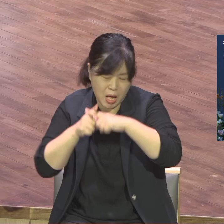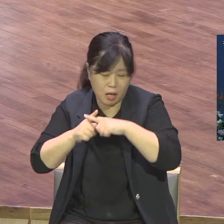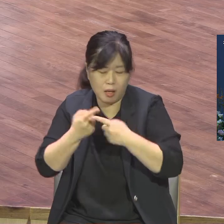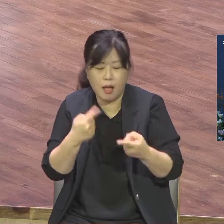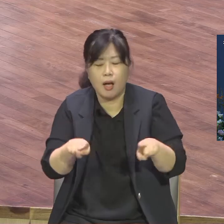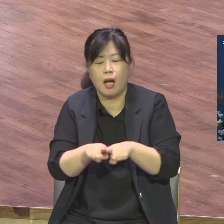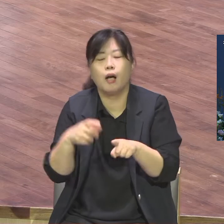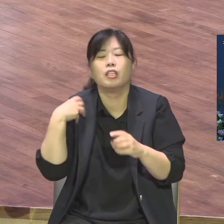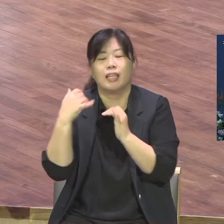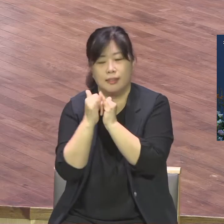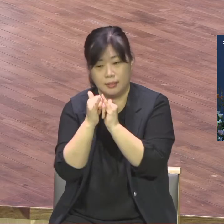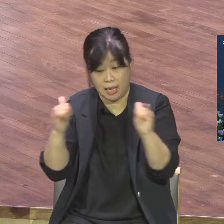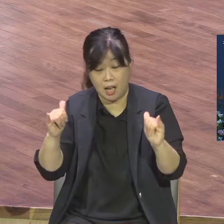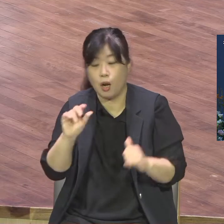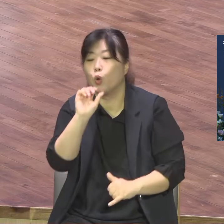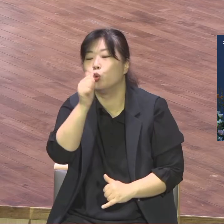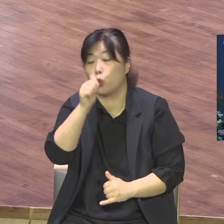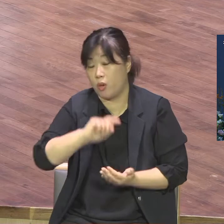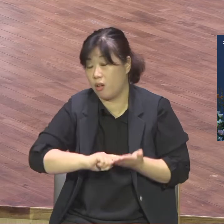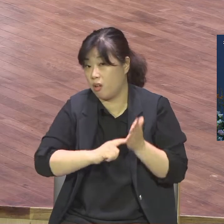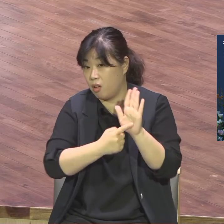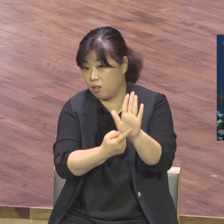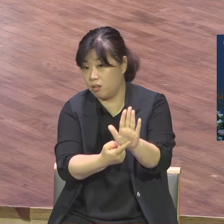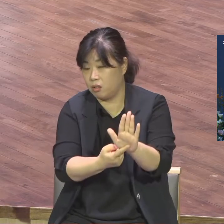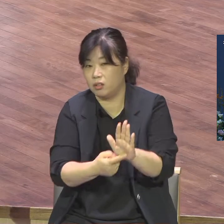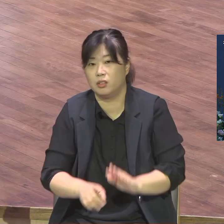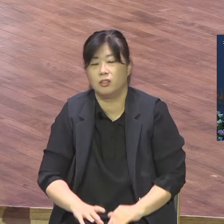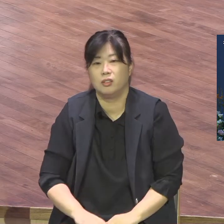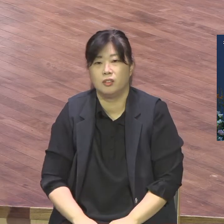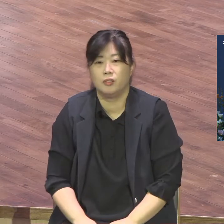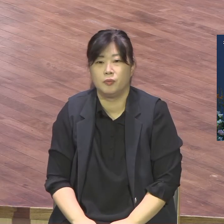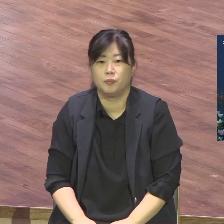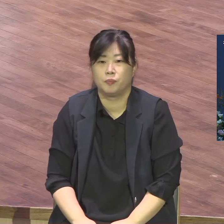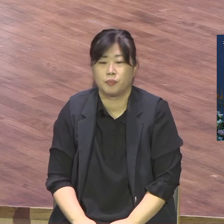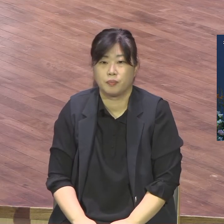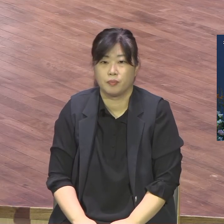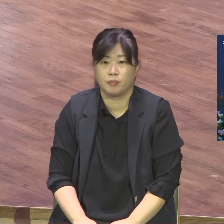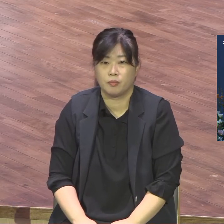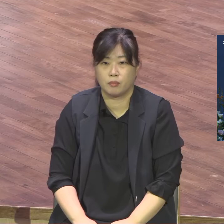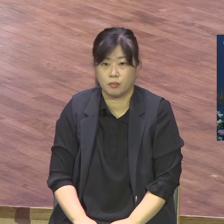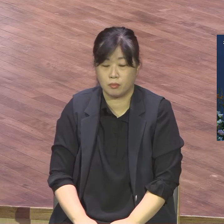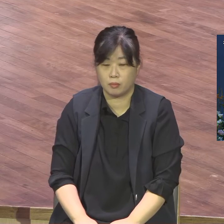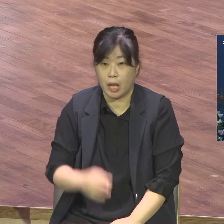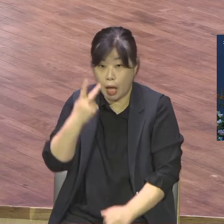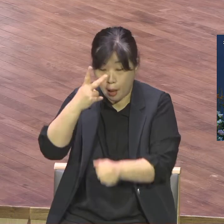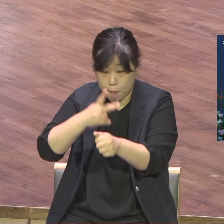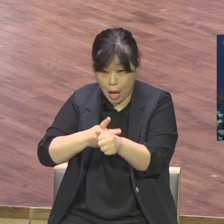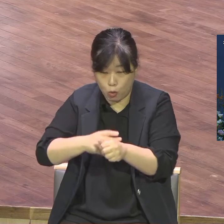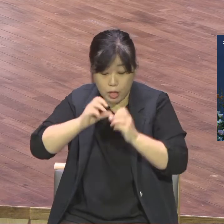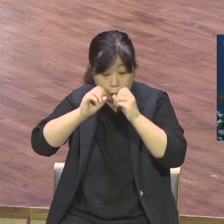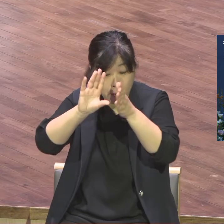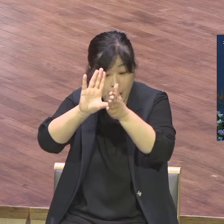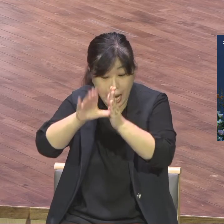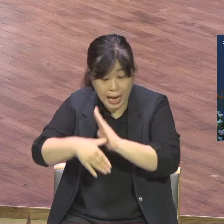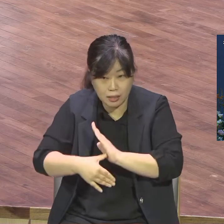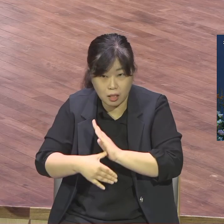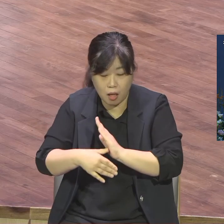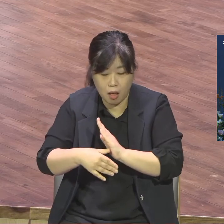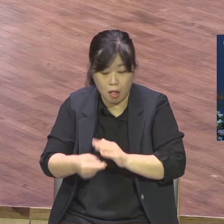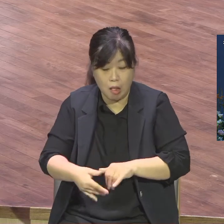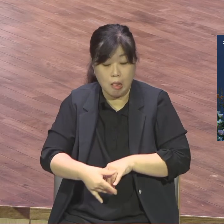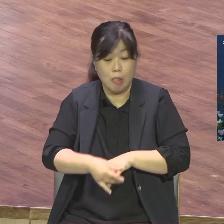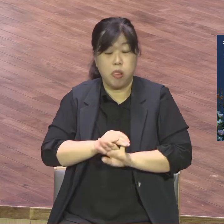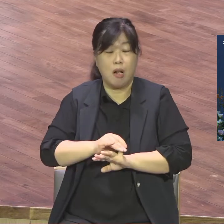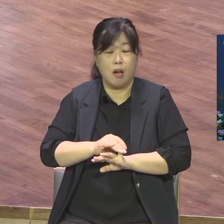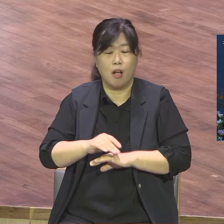예수입니다. 다 잡아 죽이거든요. 잡히면 죽입니다. 그러니까 그 정도로 위험한 시대인데 지금 목까지 내놨다 뭐 누가